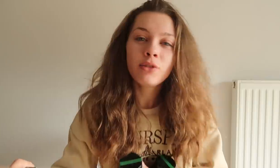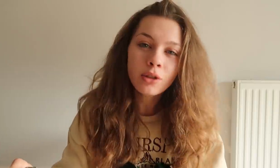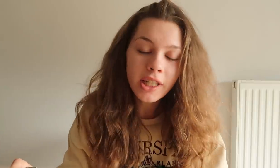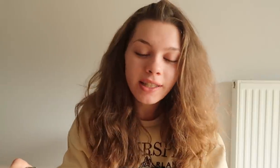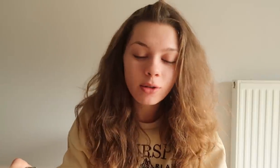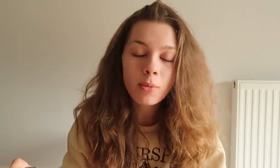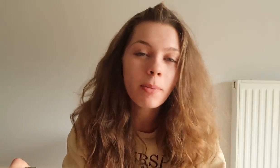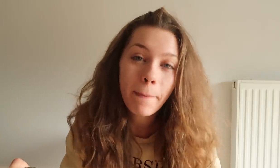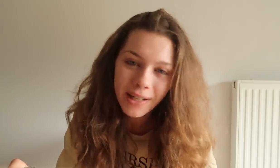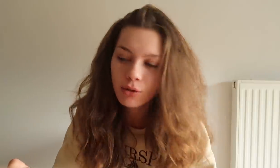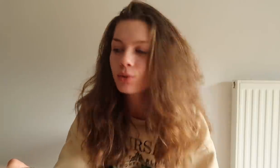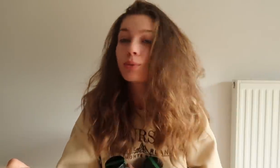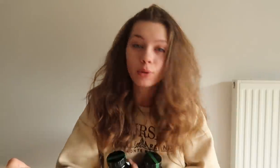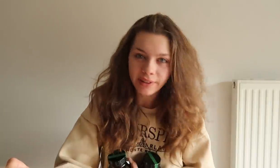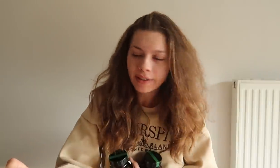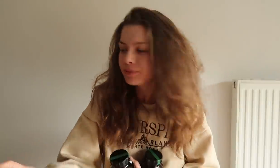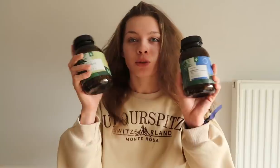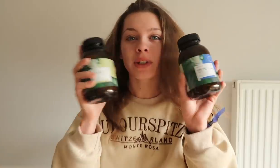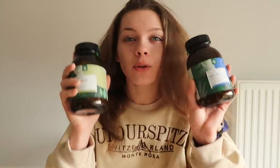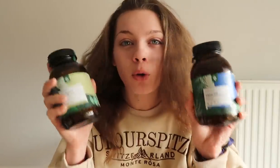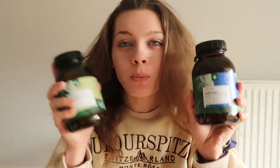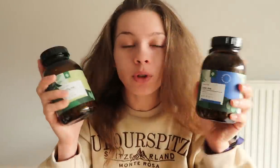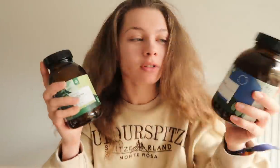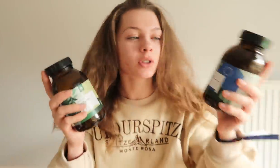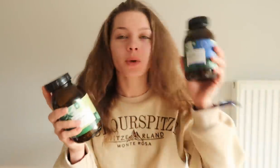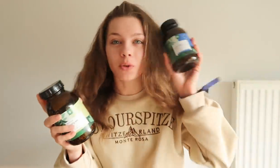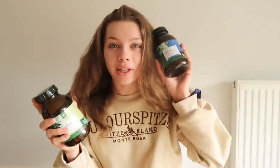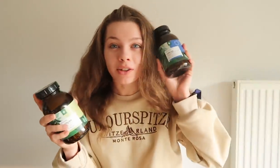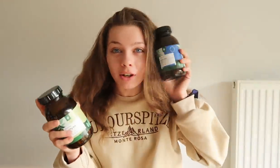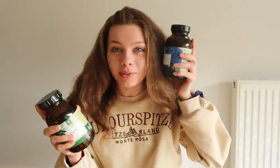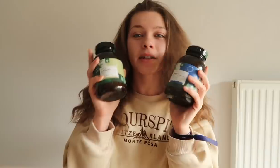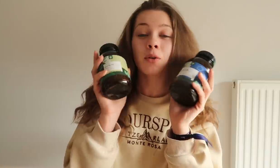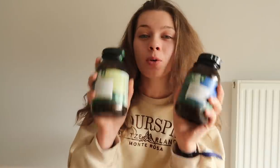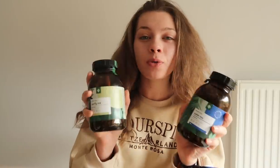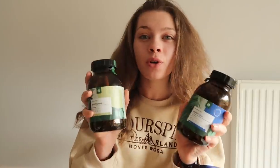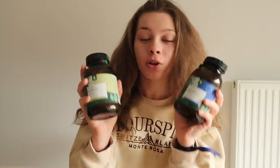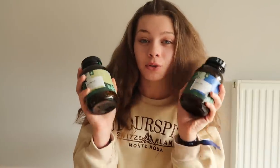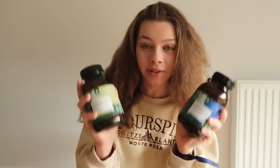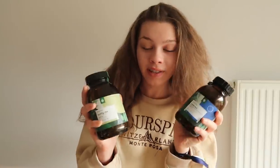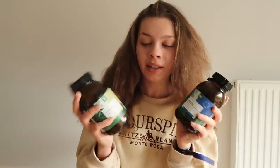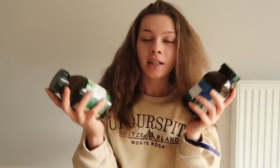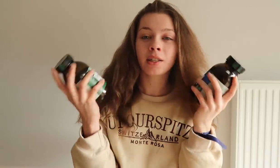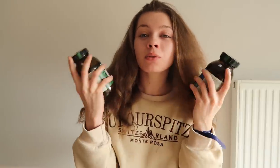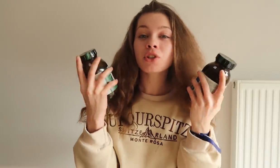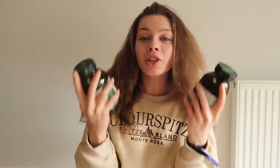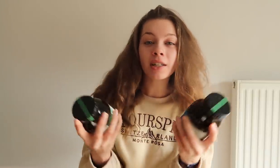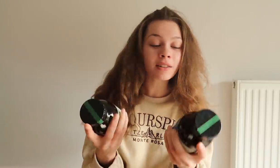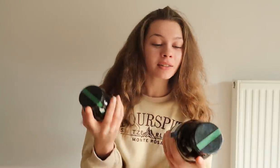Vous connaissez sûrement ma passion pour le thé. Ce sont des gros pots, franchement ils sont énormes. Des gros pots de thé qui ont chacun